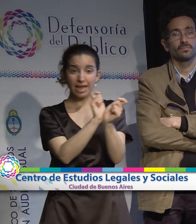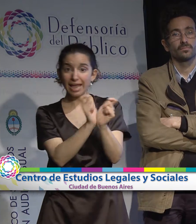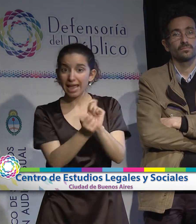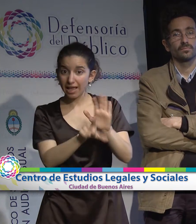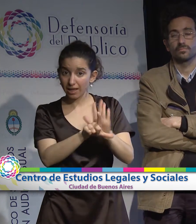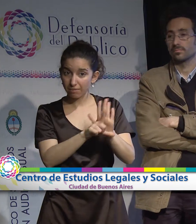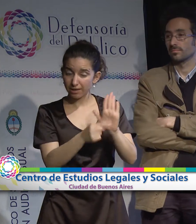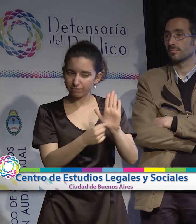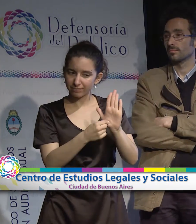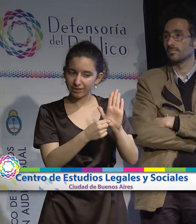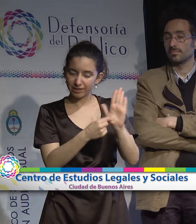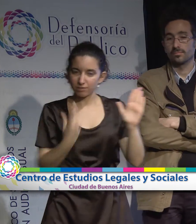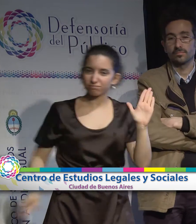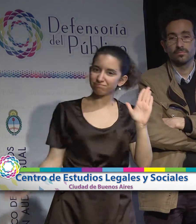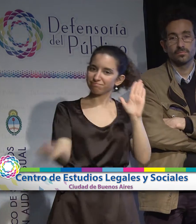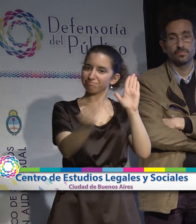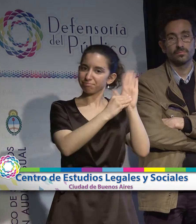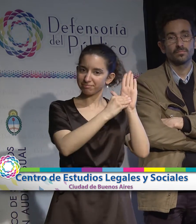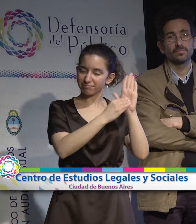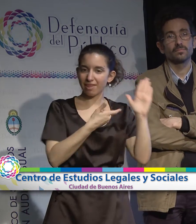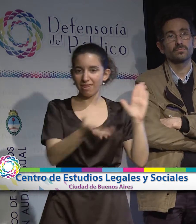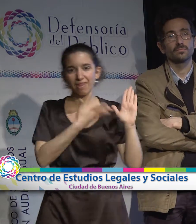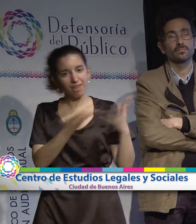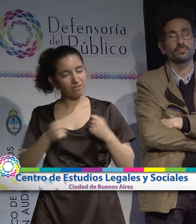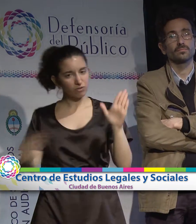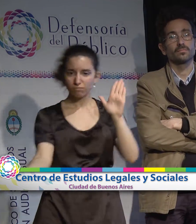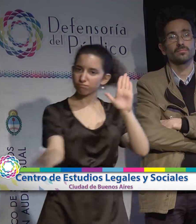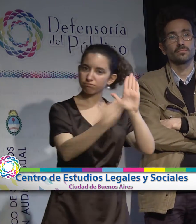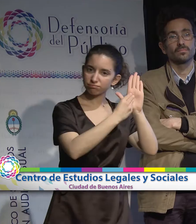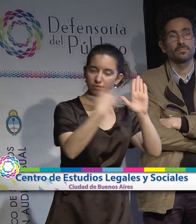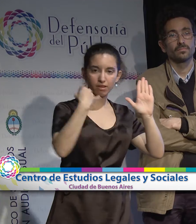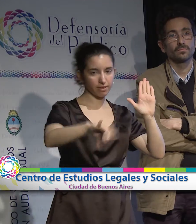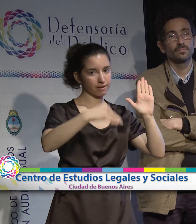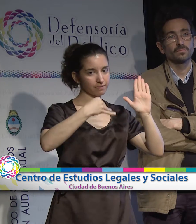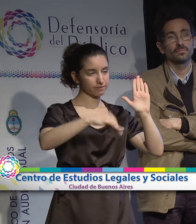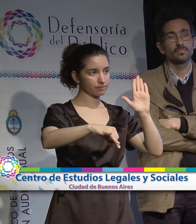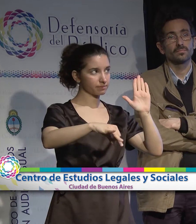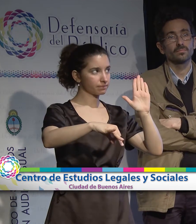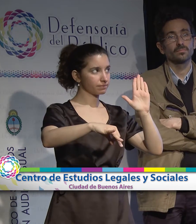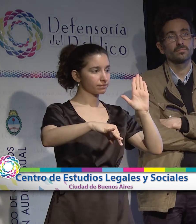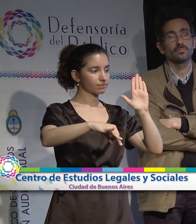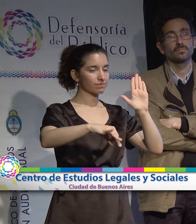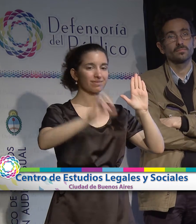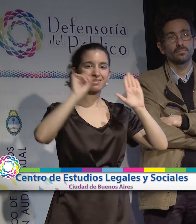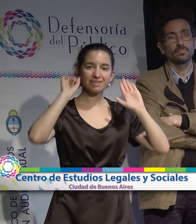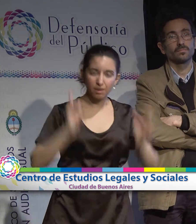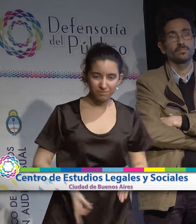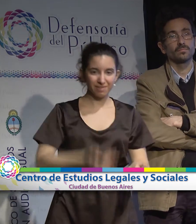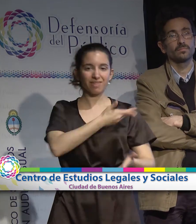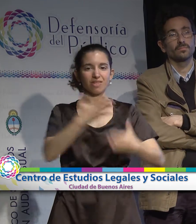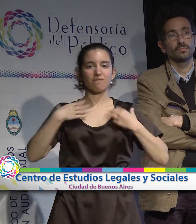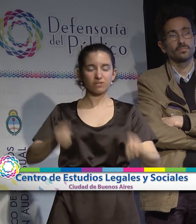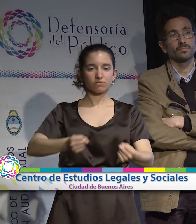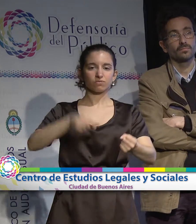es necesario que contemple la institución de la Defensoría Penal, de la Defensoría del Público, y que amplíe sus facultades